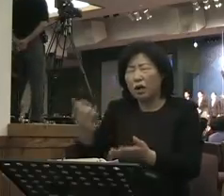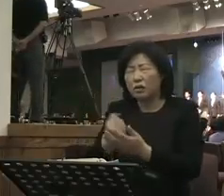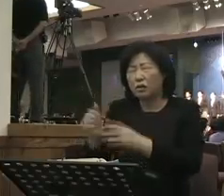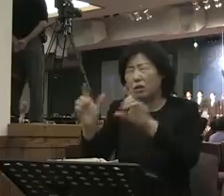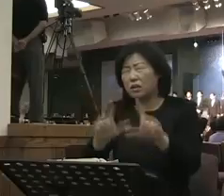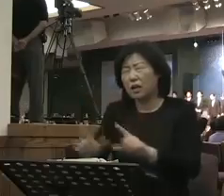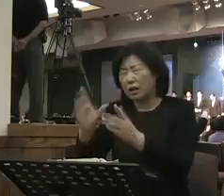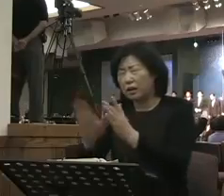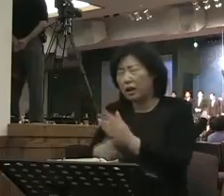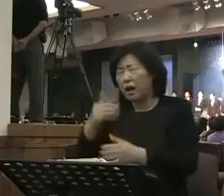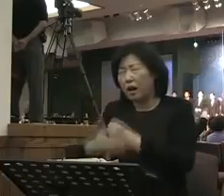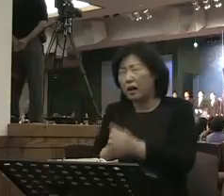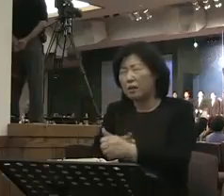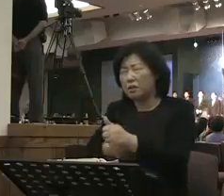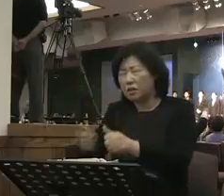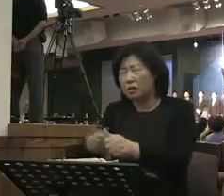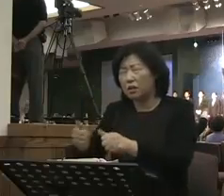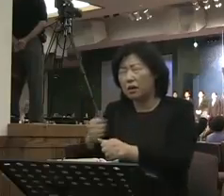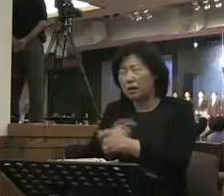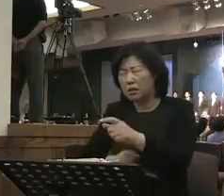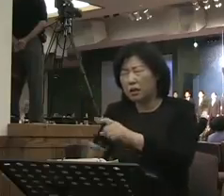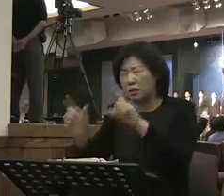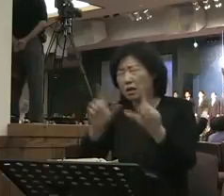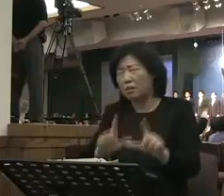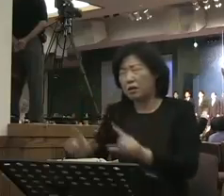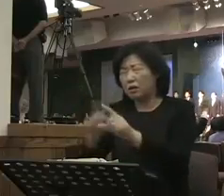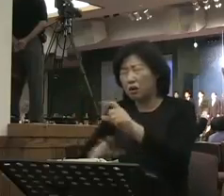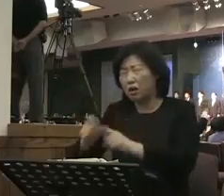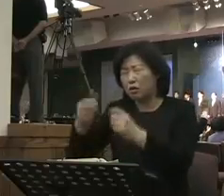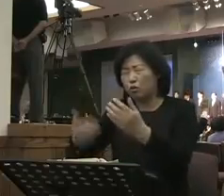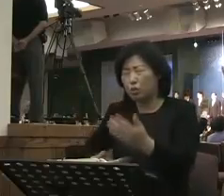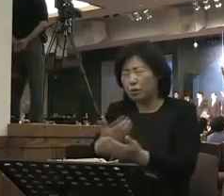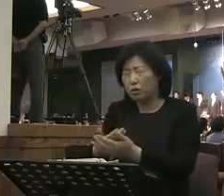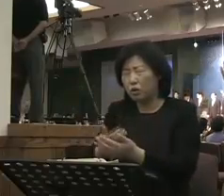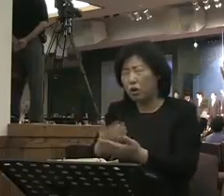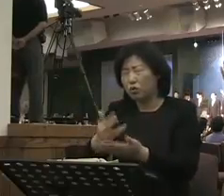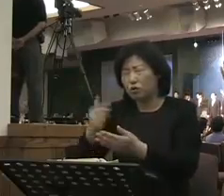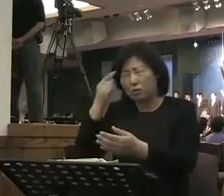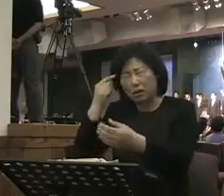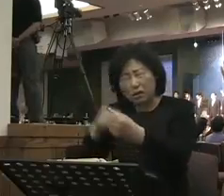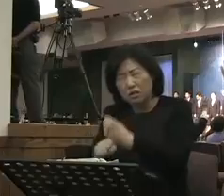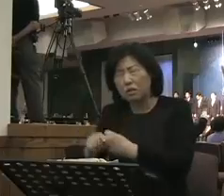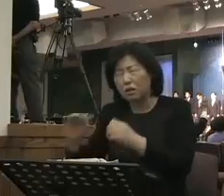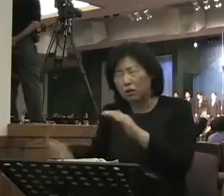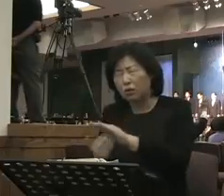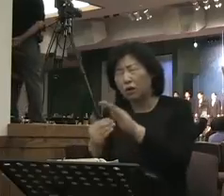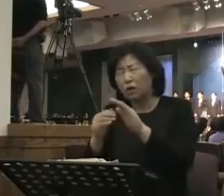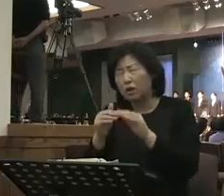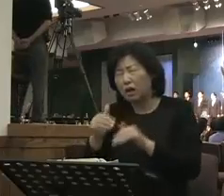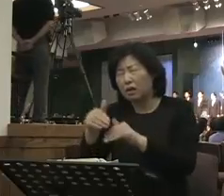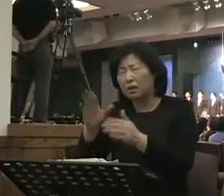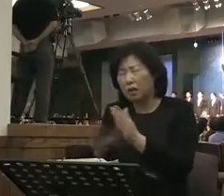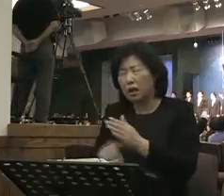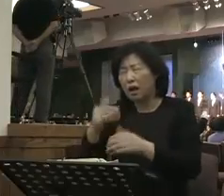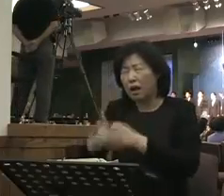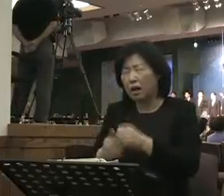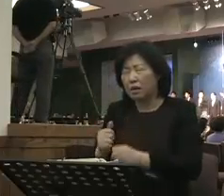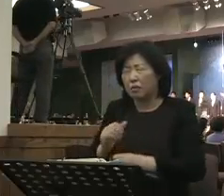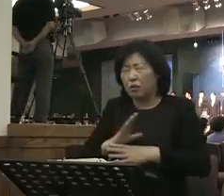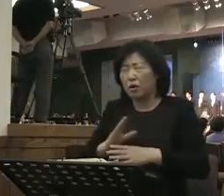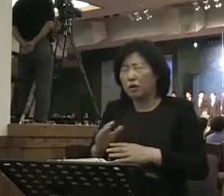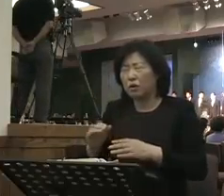어떠한 스릴보다도 정말 우리의 영혼을 올리는 그 스릴을 가지고 살 수 있는 저희들 모두가 되게 하여